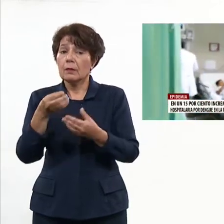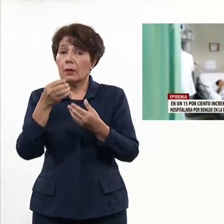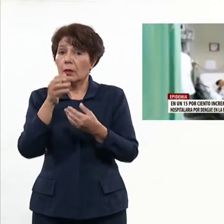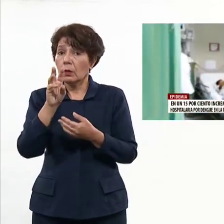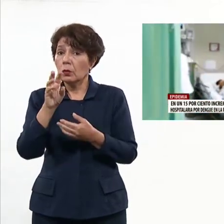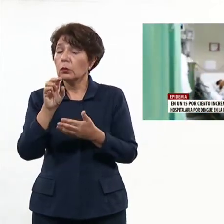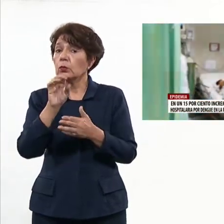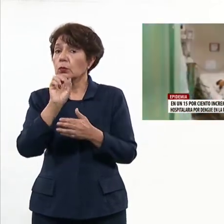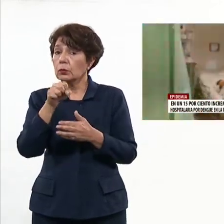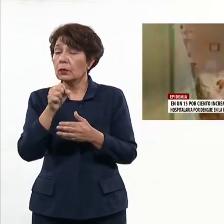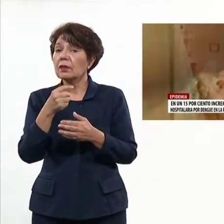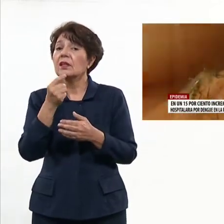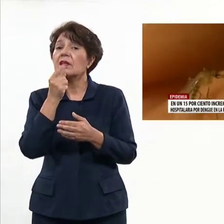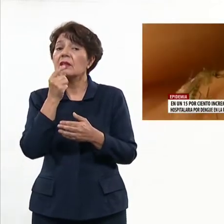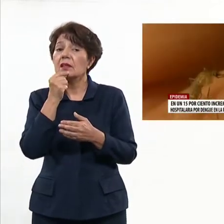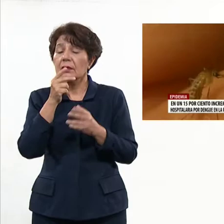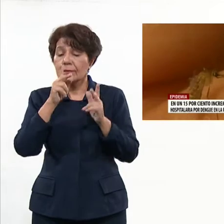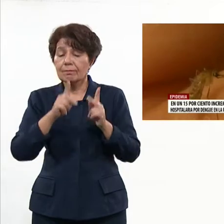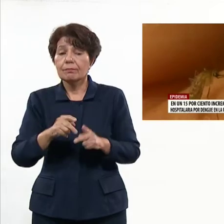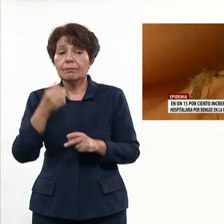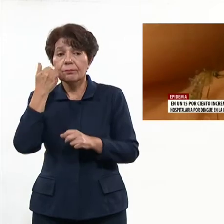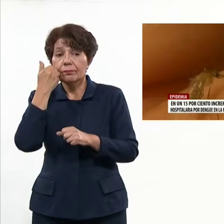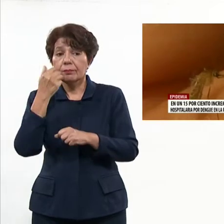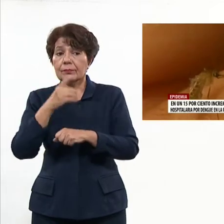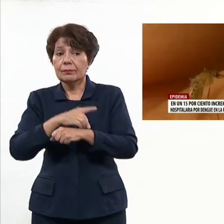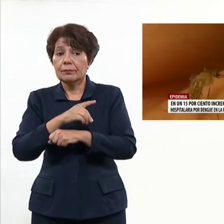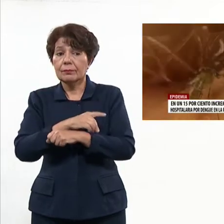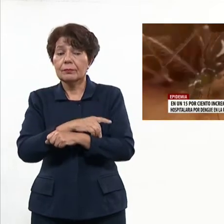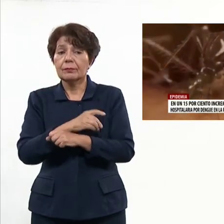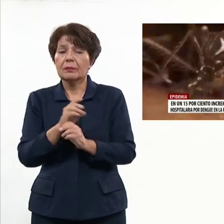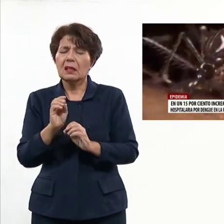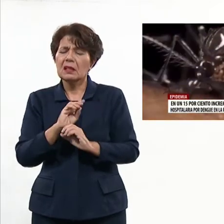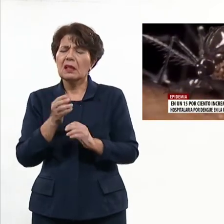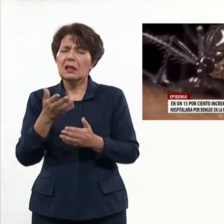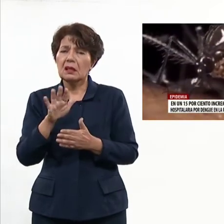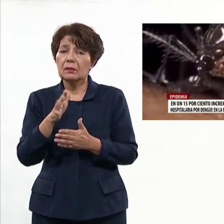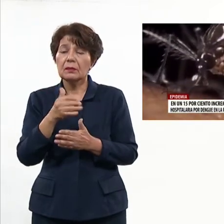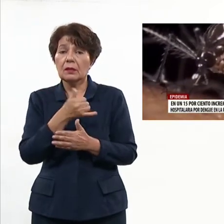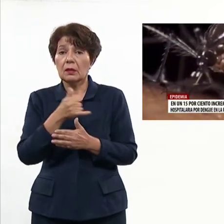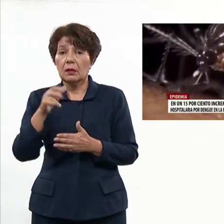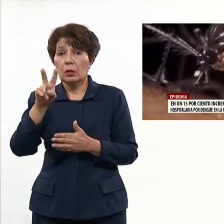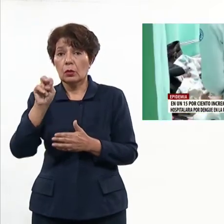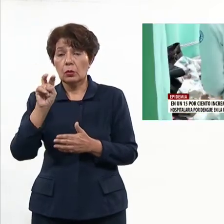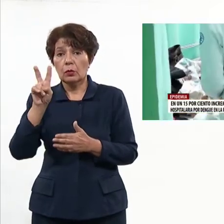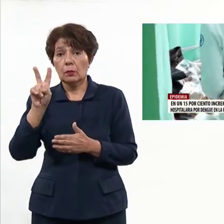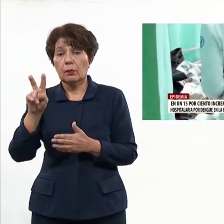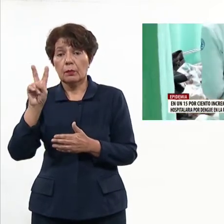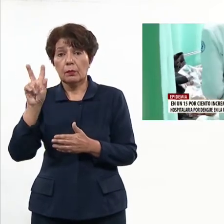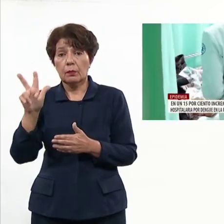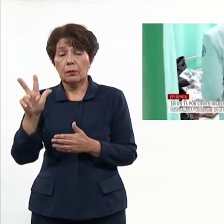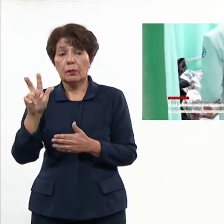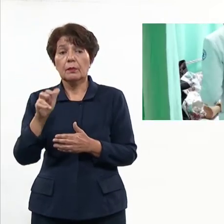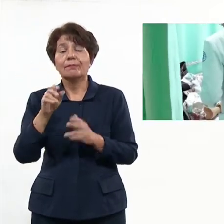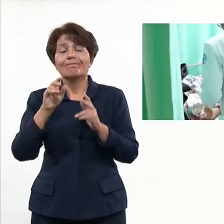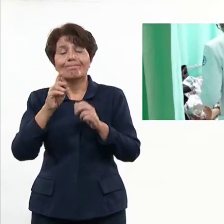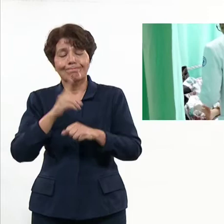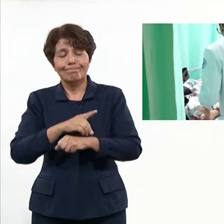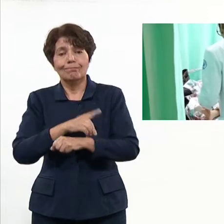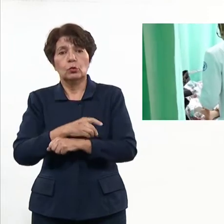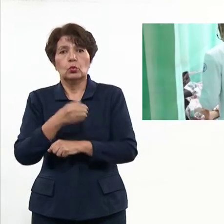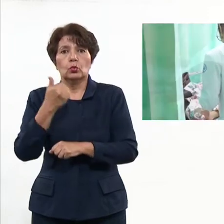6.294 corresponden a pacientes con diagnóstico de dengue no grave y un total de 223 con dengue grave